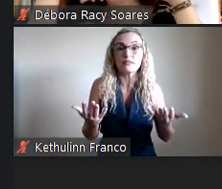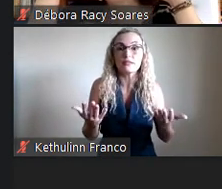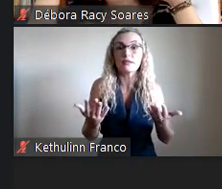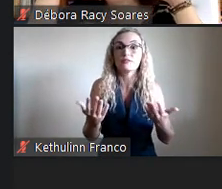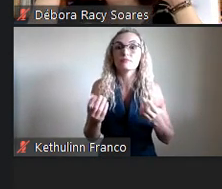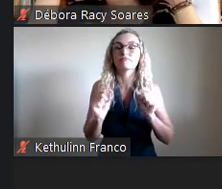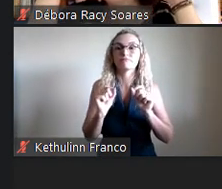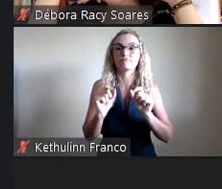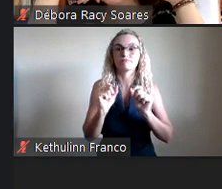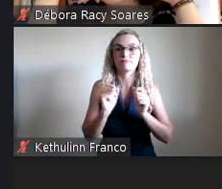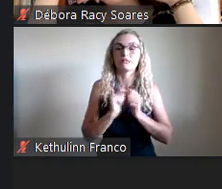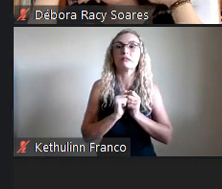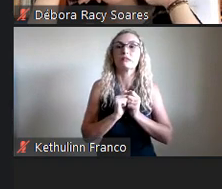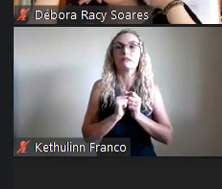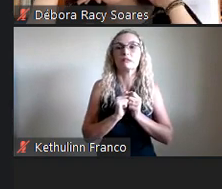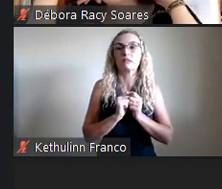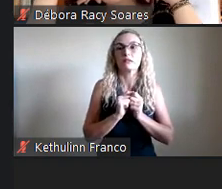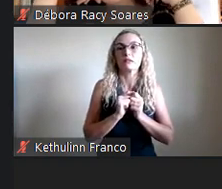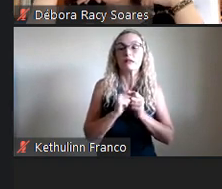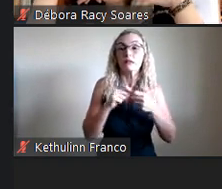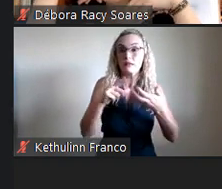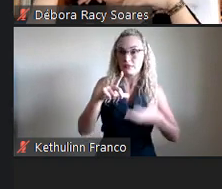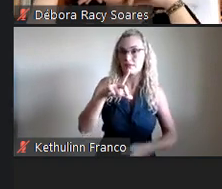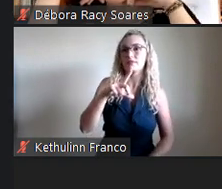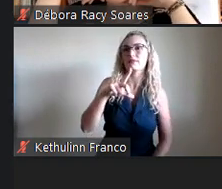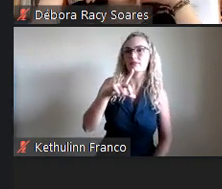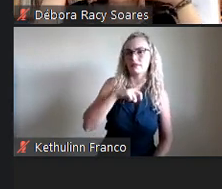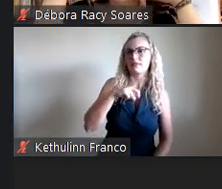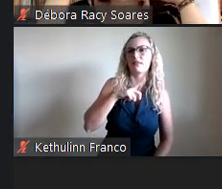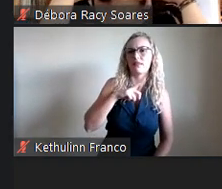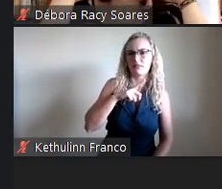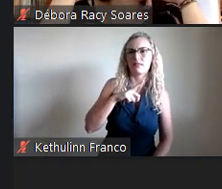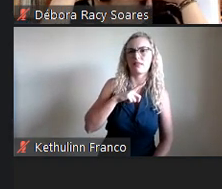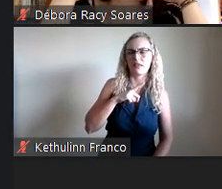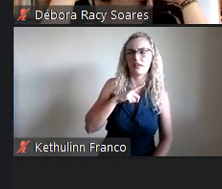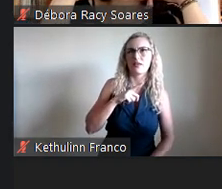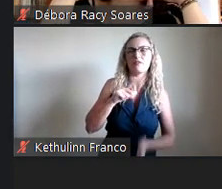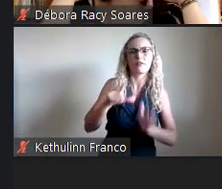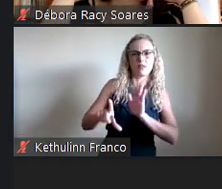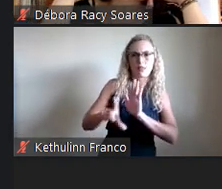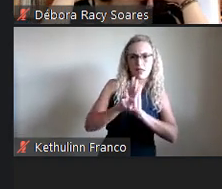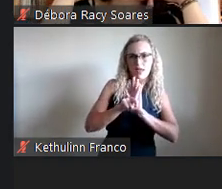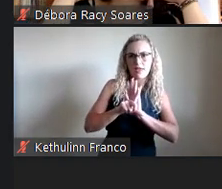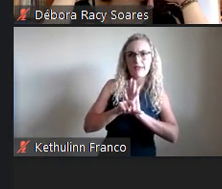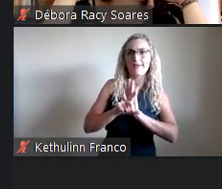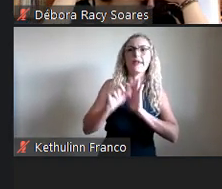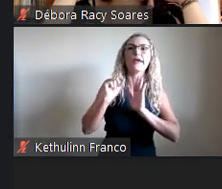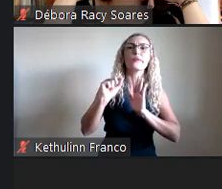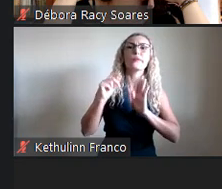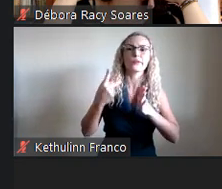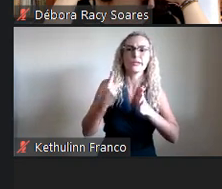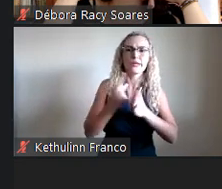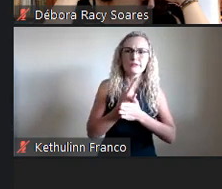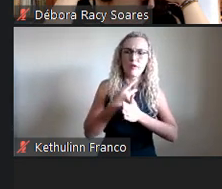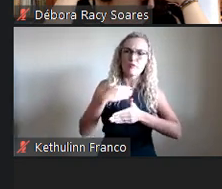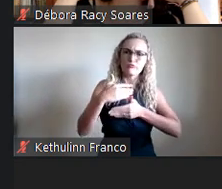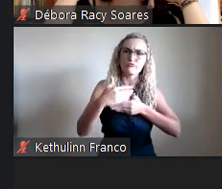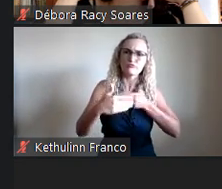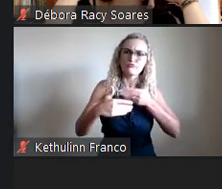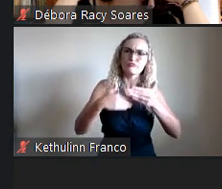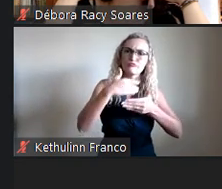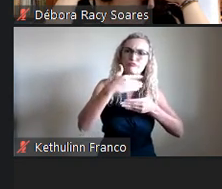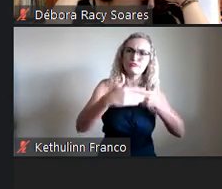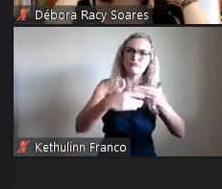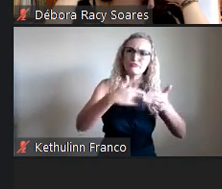língua de sinais, desde então, tem tido um avanço gigantesco. Pelo contrário, a língua